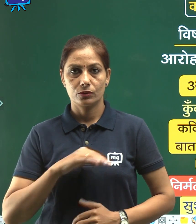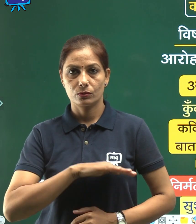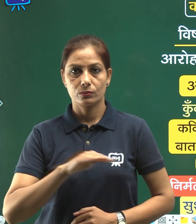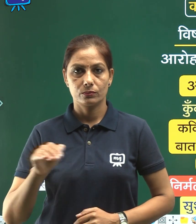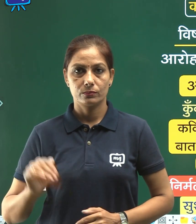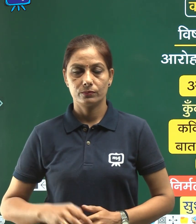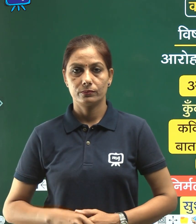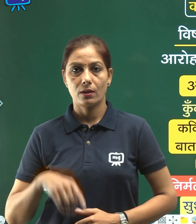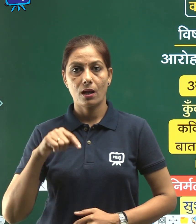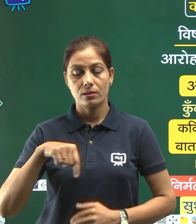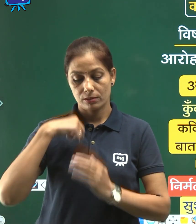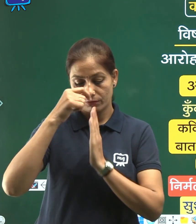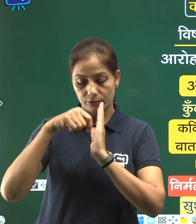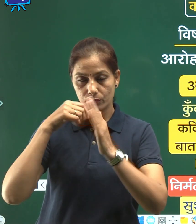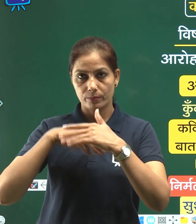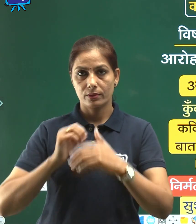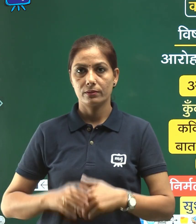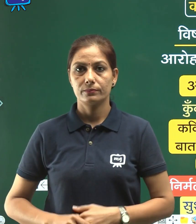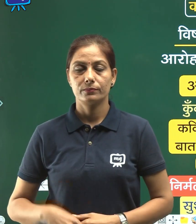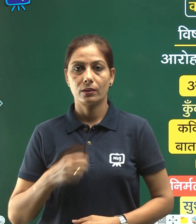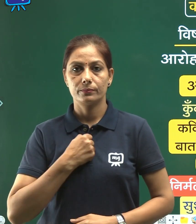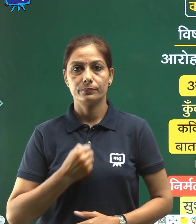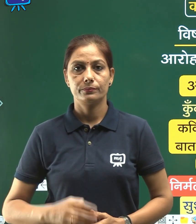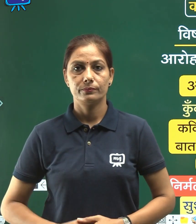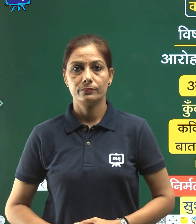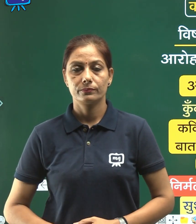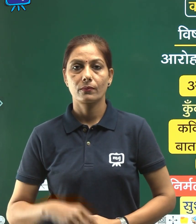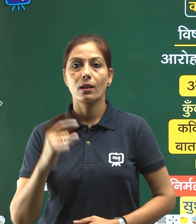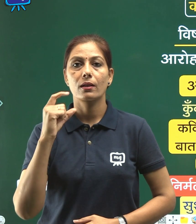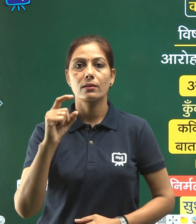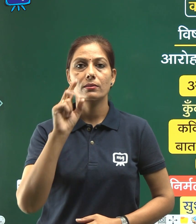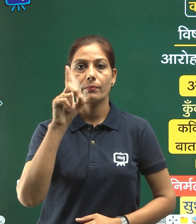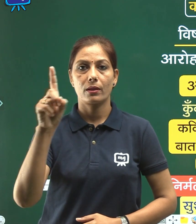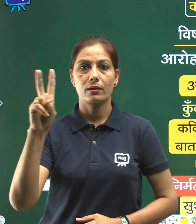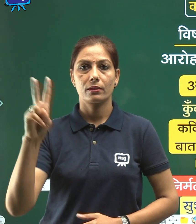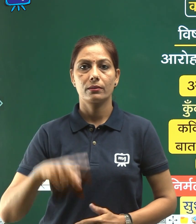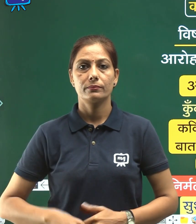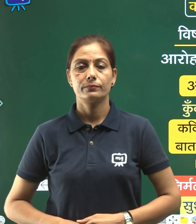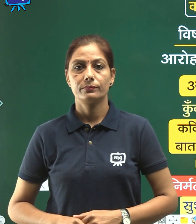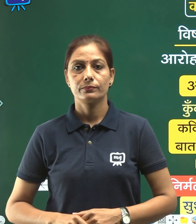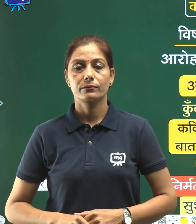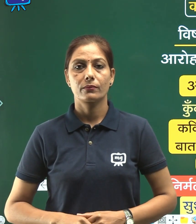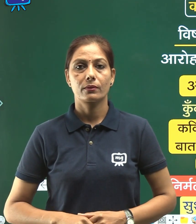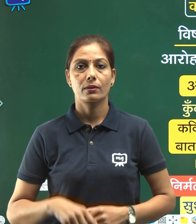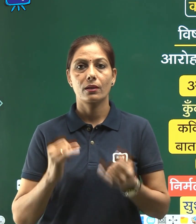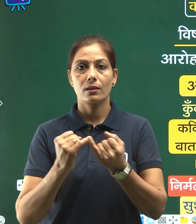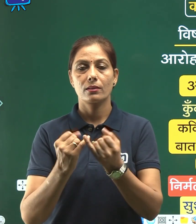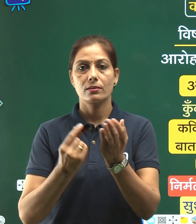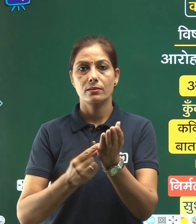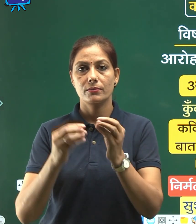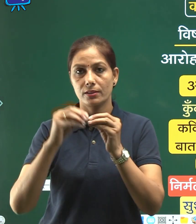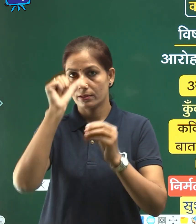बच्चों आज के वीडियो में हम कक्षा 12 की हिंदी विषय की